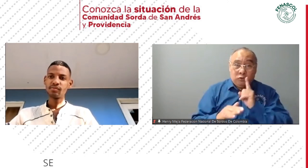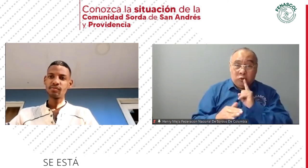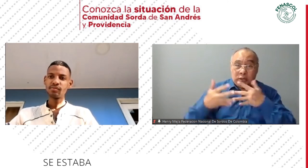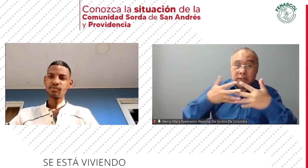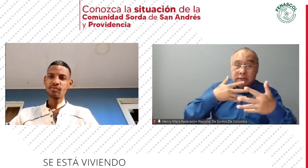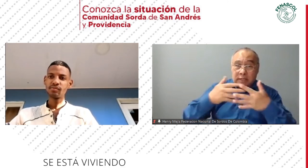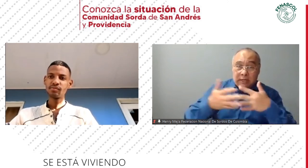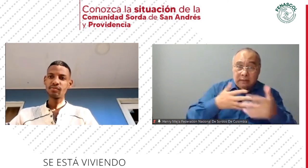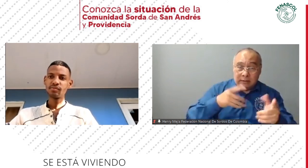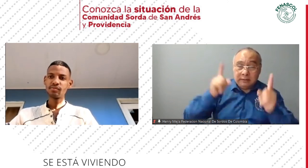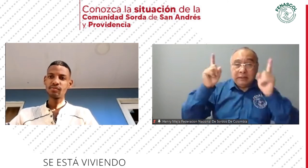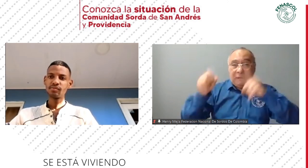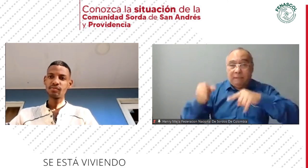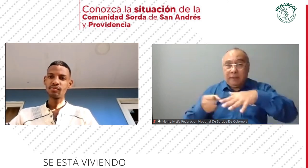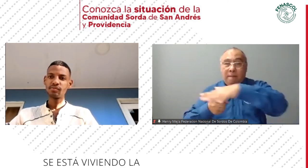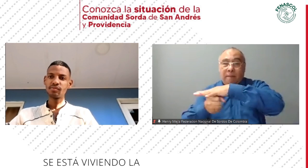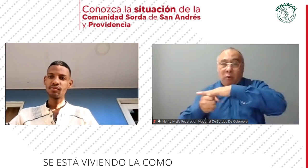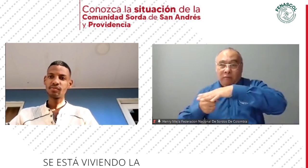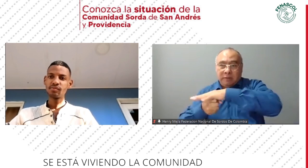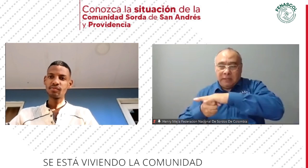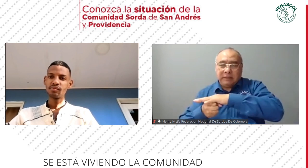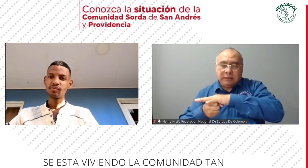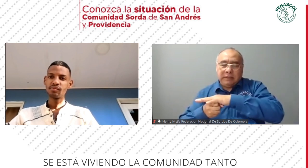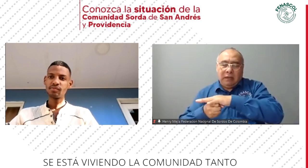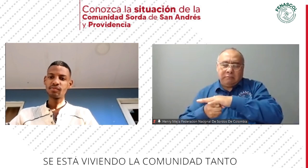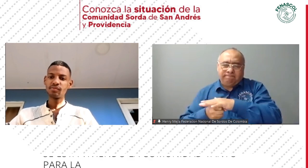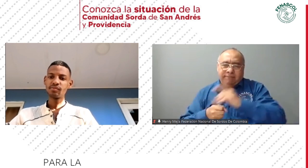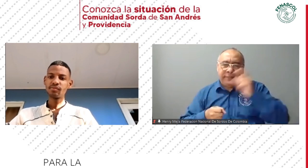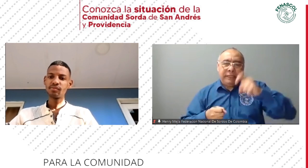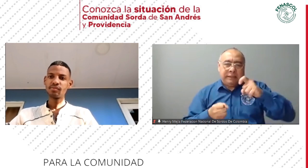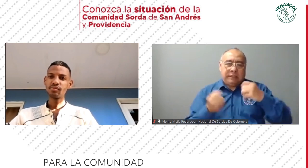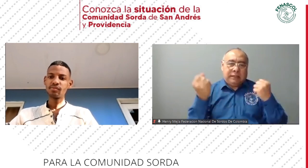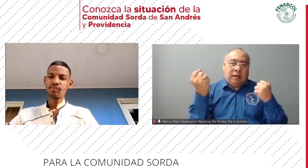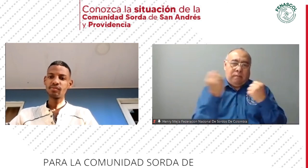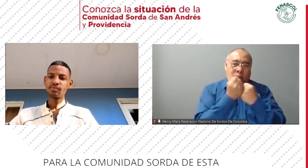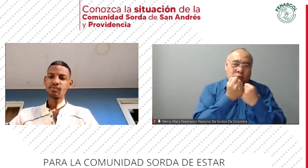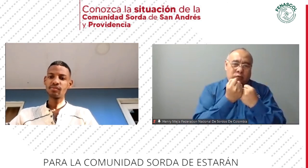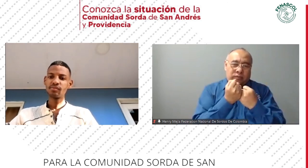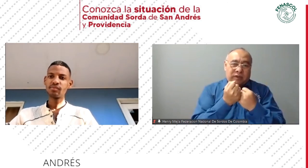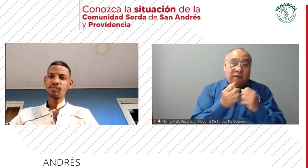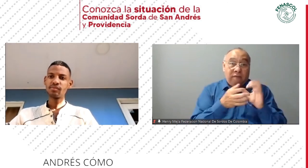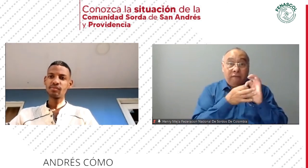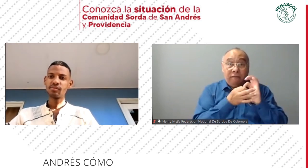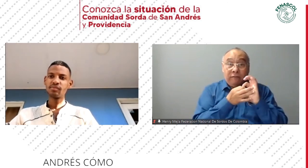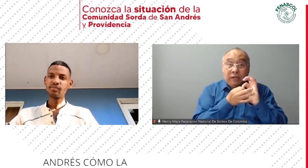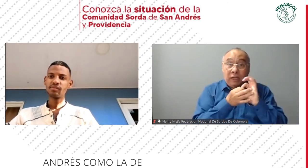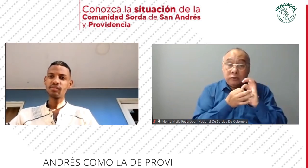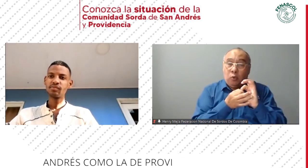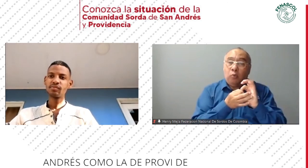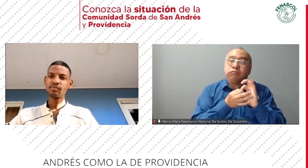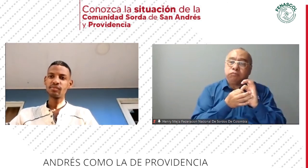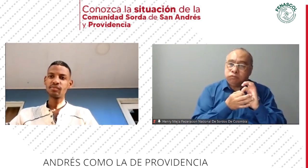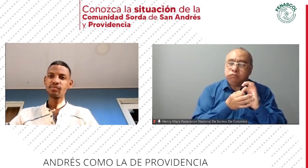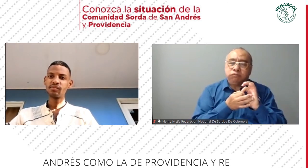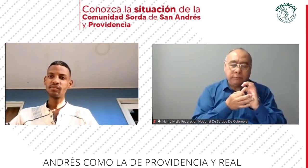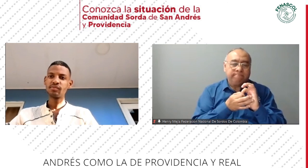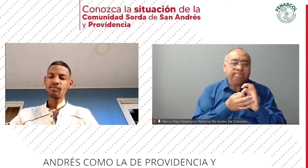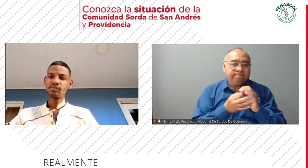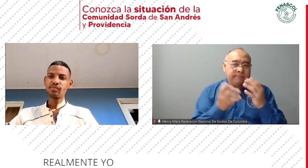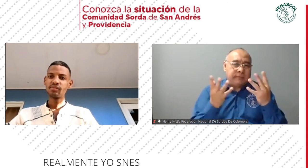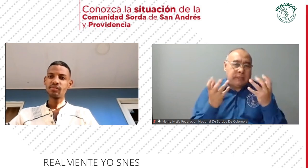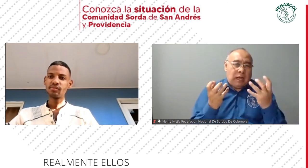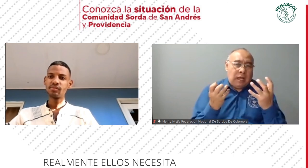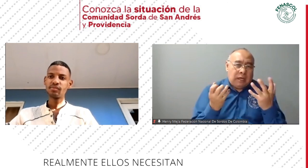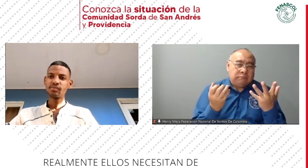que se está viviendo la comunidad tanto para la comunidad sorda de san andrés como la de providencia y realmente